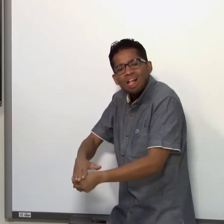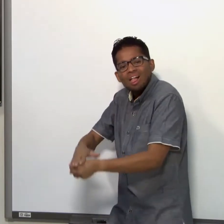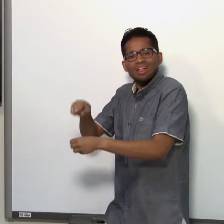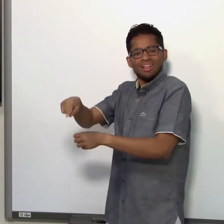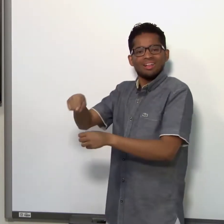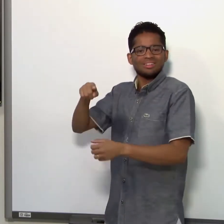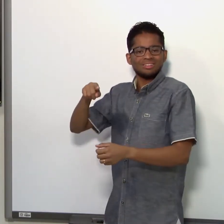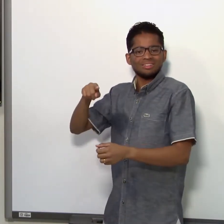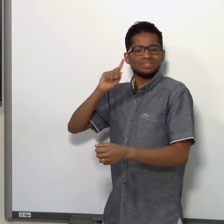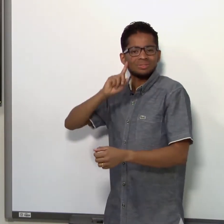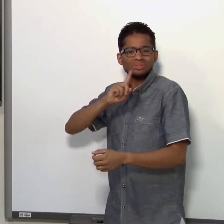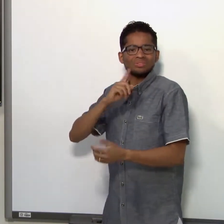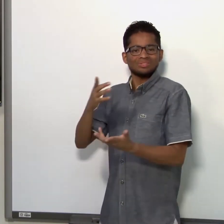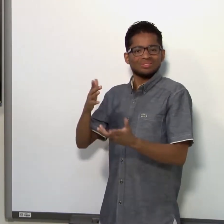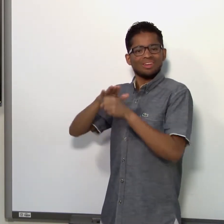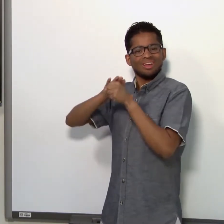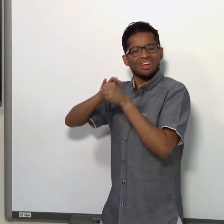audismo para com os surdos.